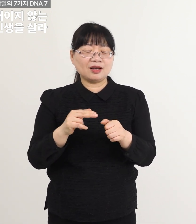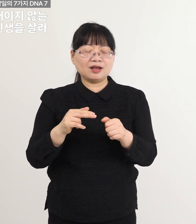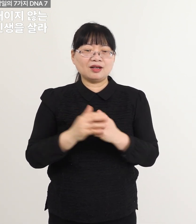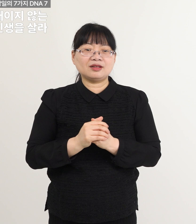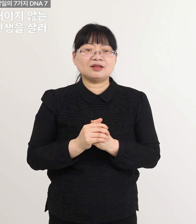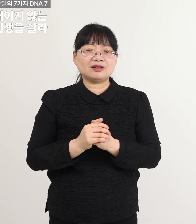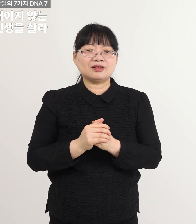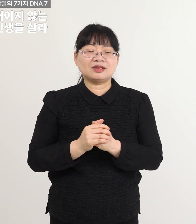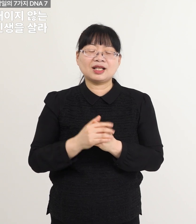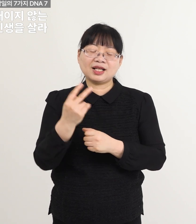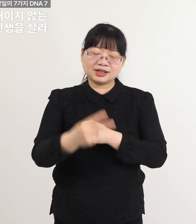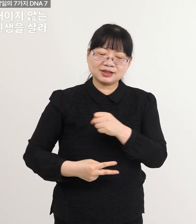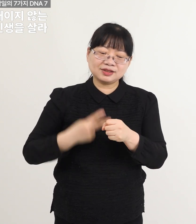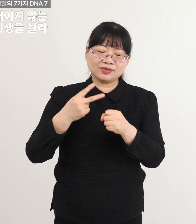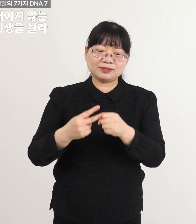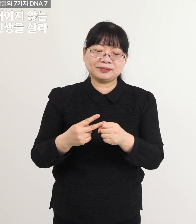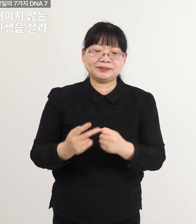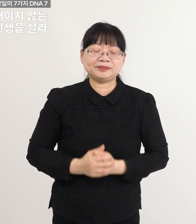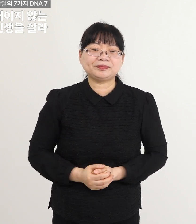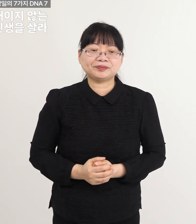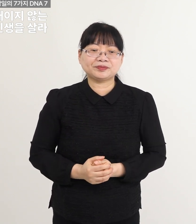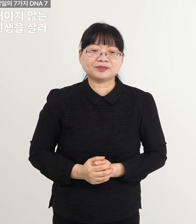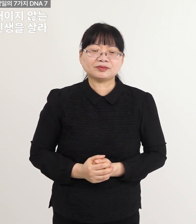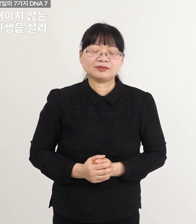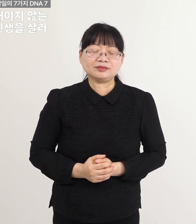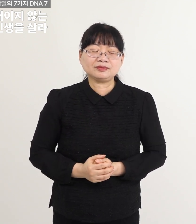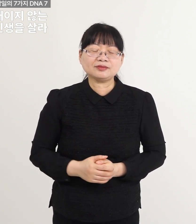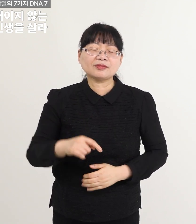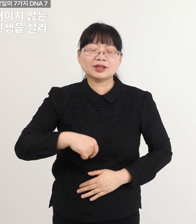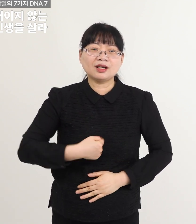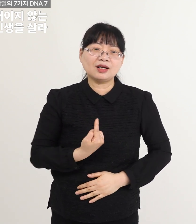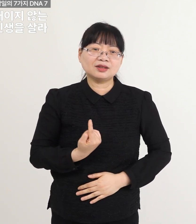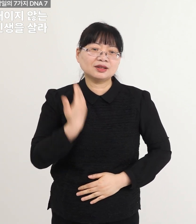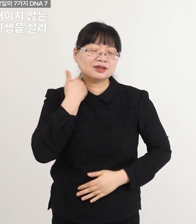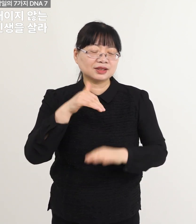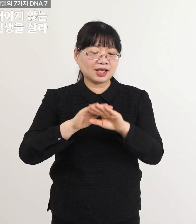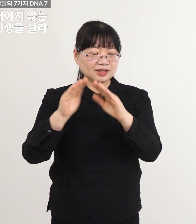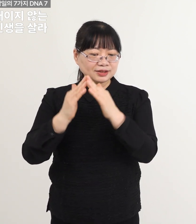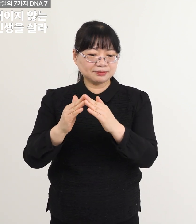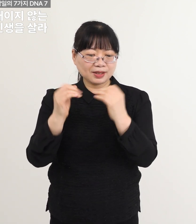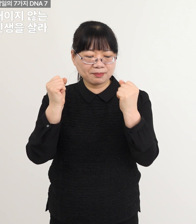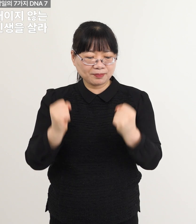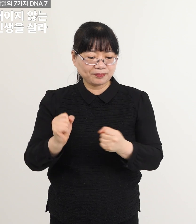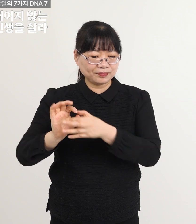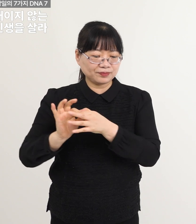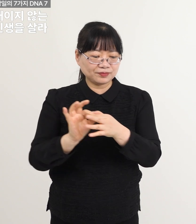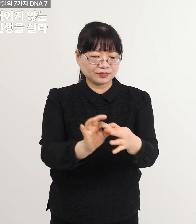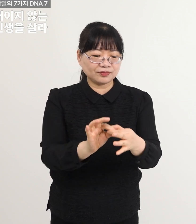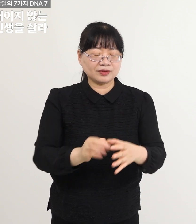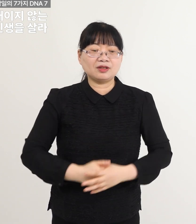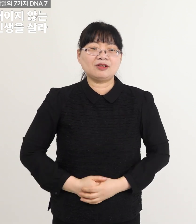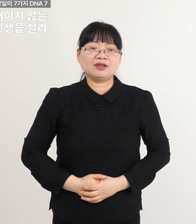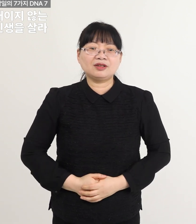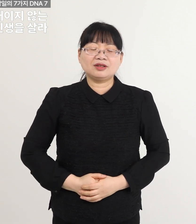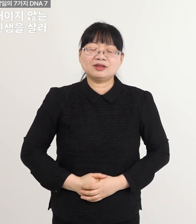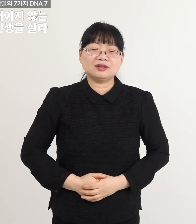이태를, 한 2년이죠. 이태를 자기 셋집에 머물면서